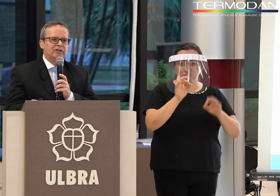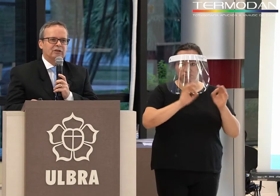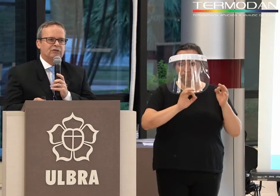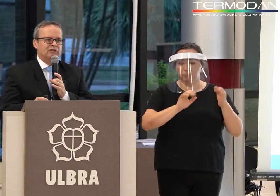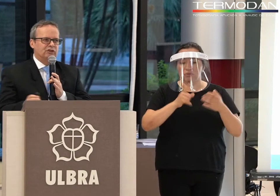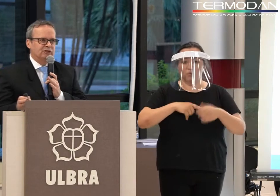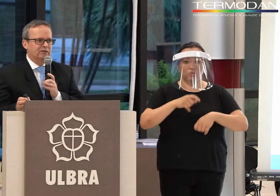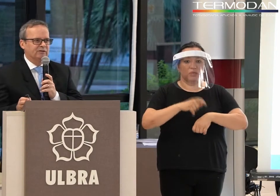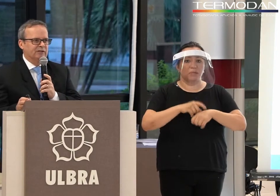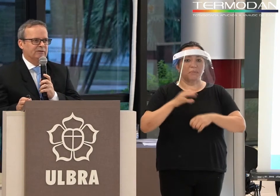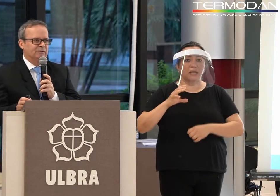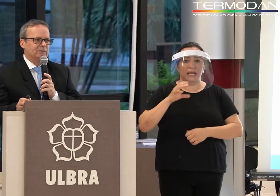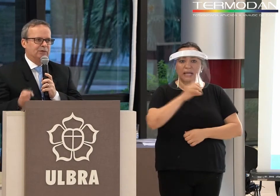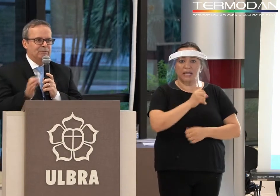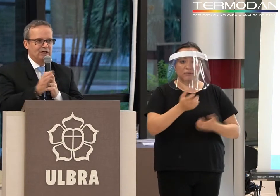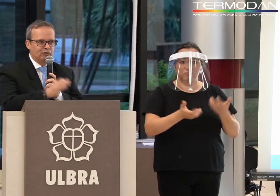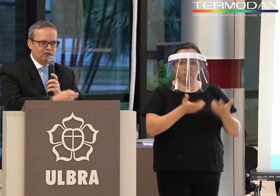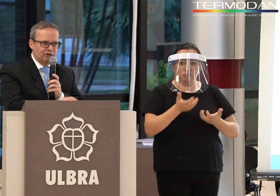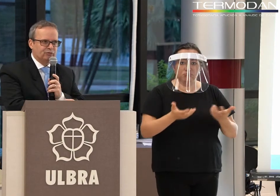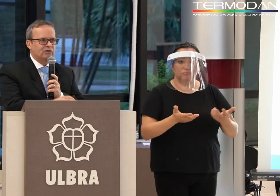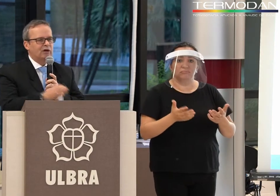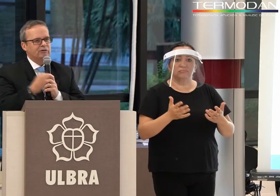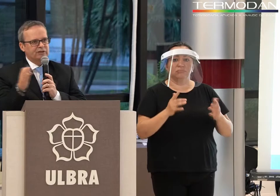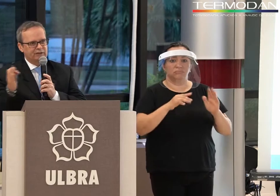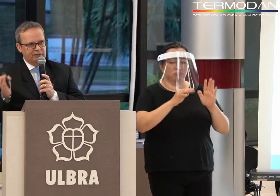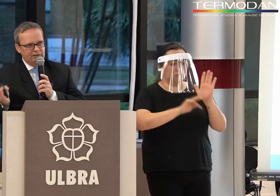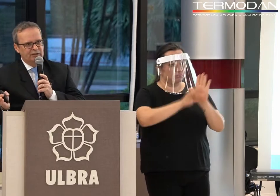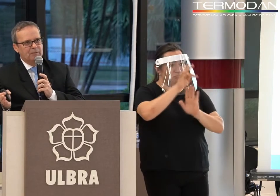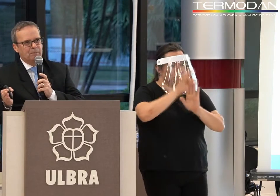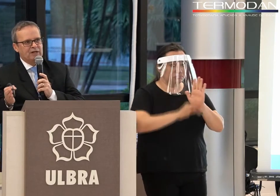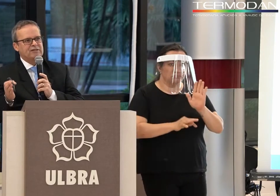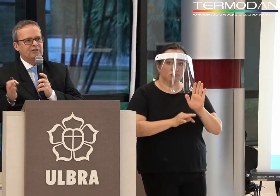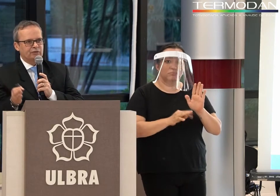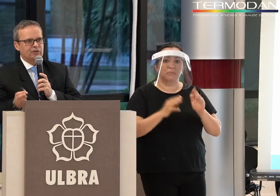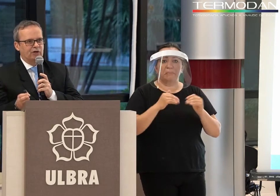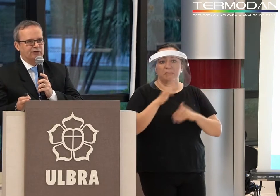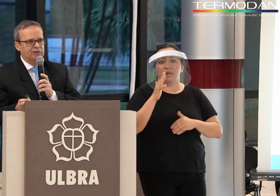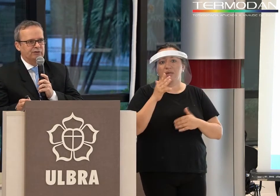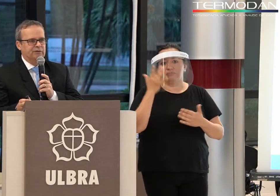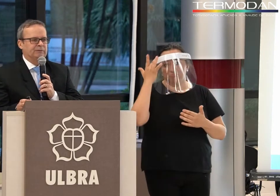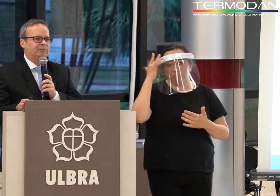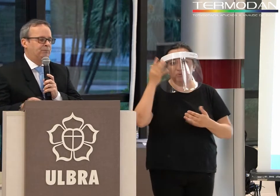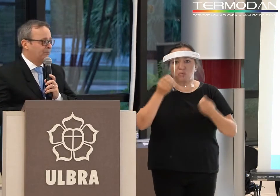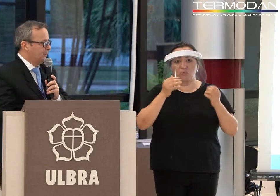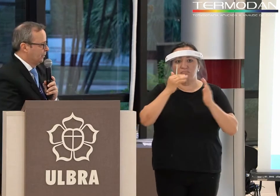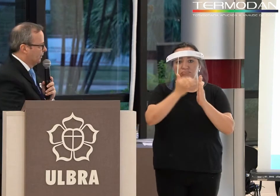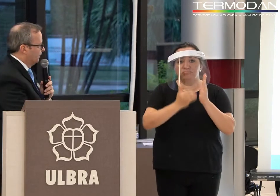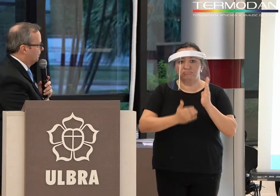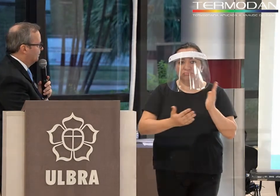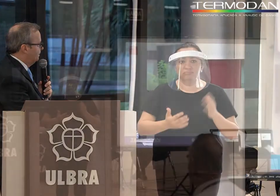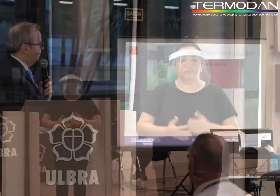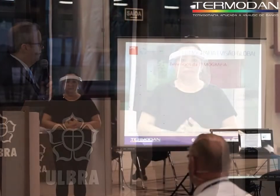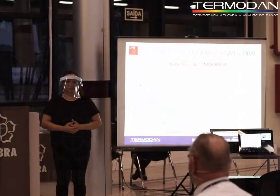que nós queremos atingir, né? Para menos tantos graus até mais tantos graus, né?